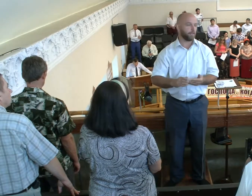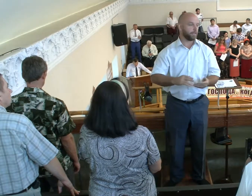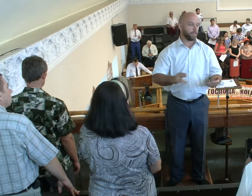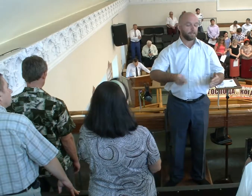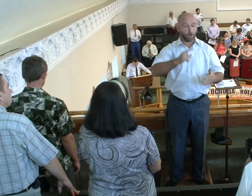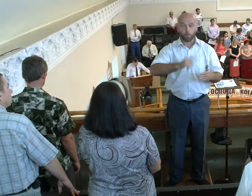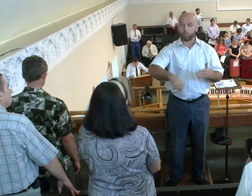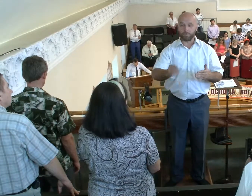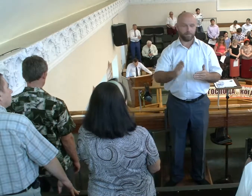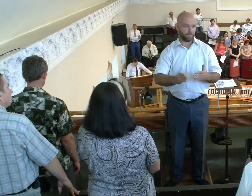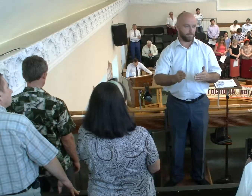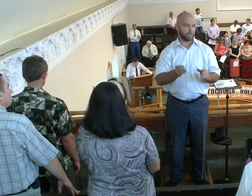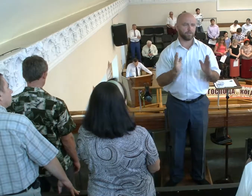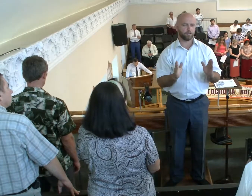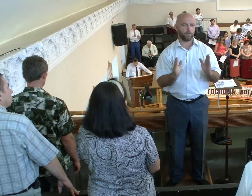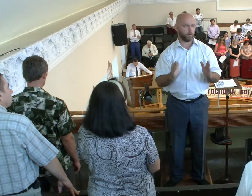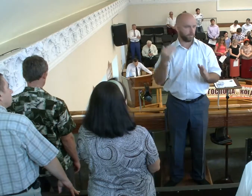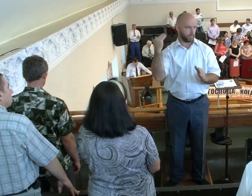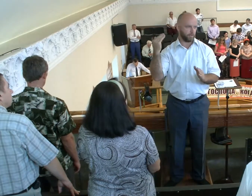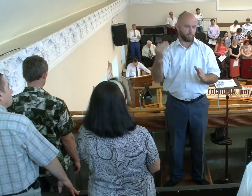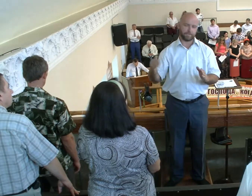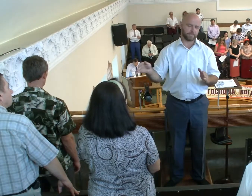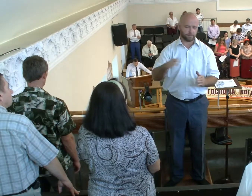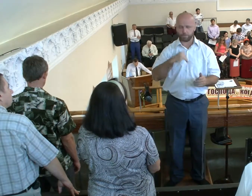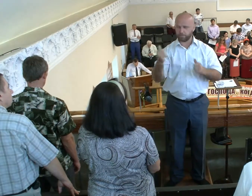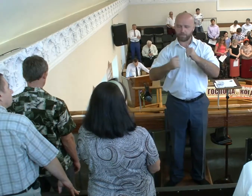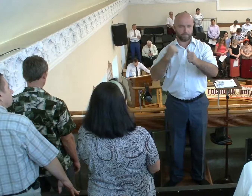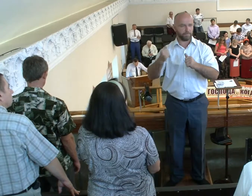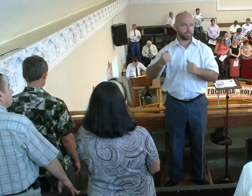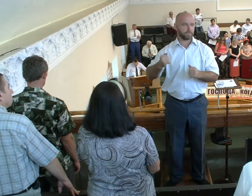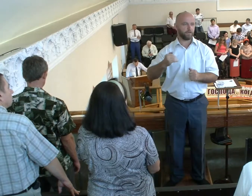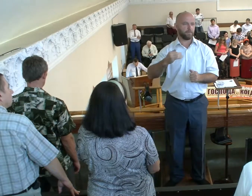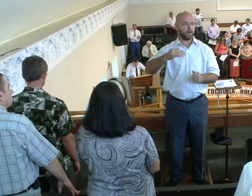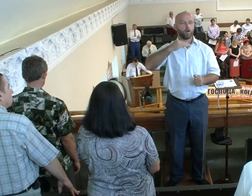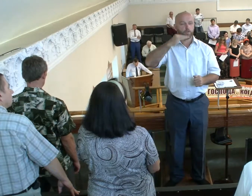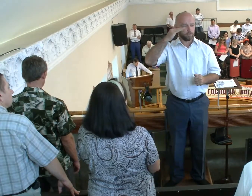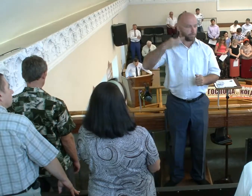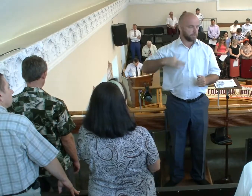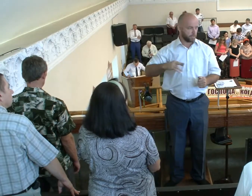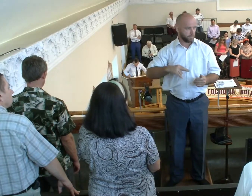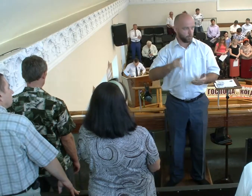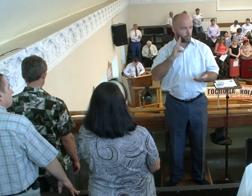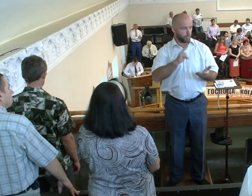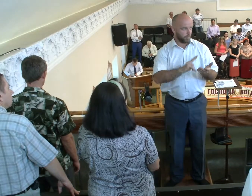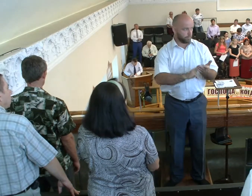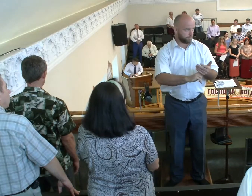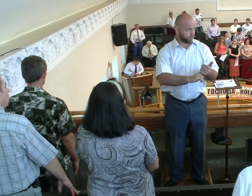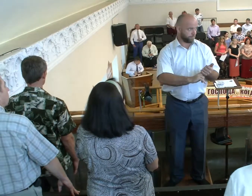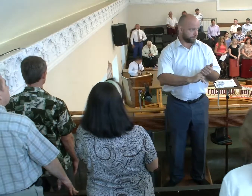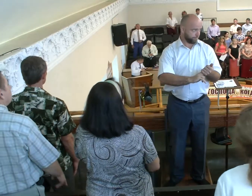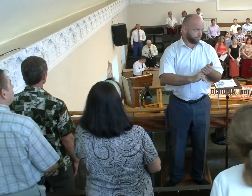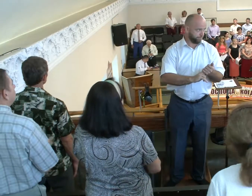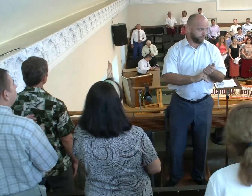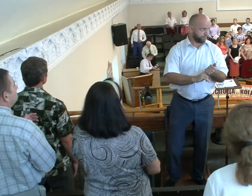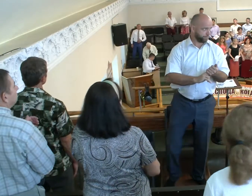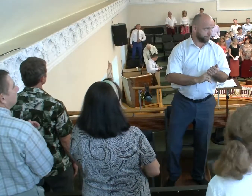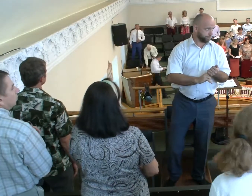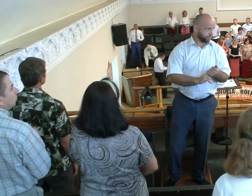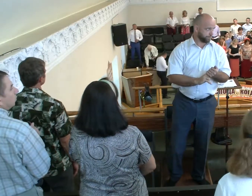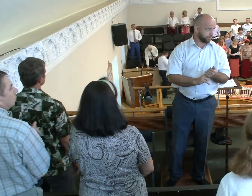упование на Тебя. И за все прими хвалу и славу, наш вечный Бог, Отец и Сын и Дух Святой. Аминь.